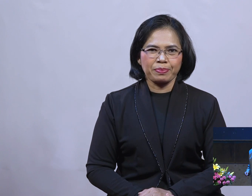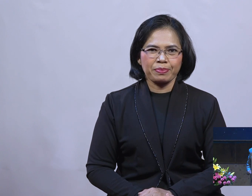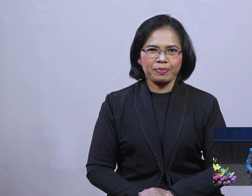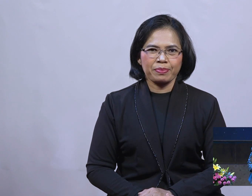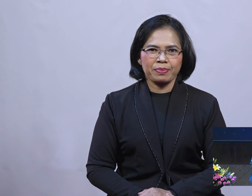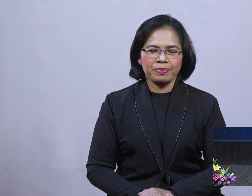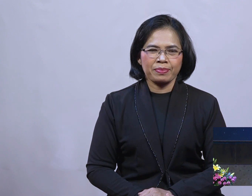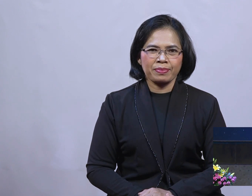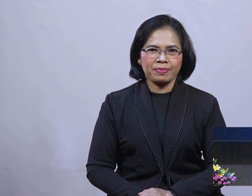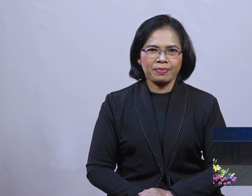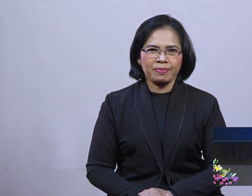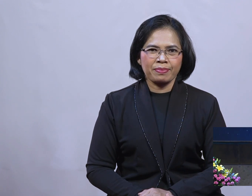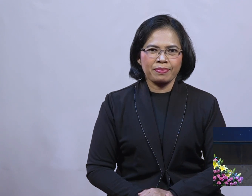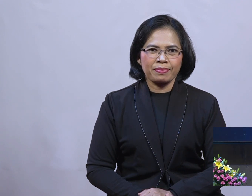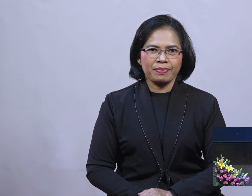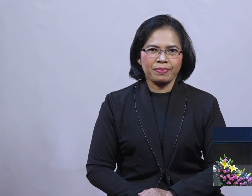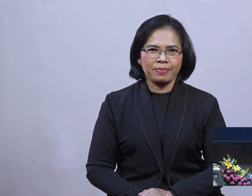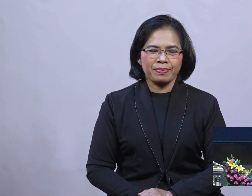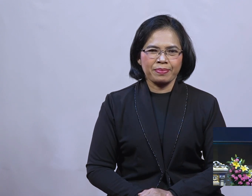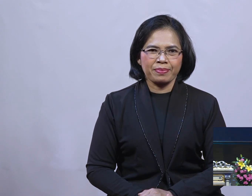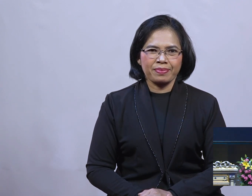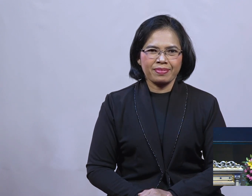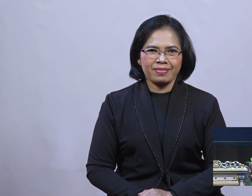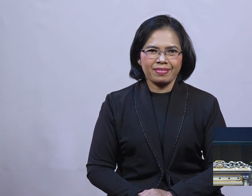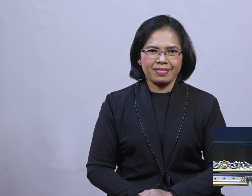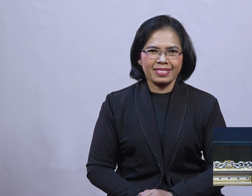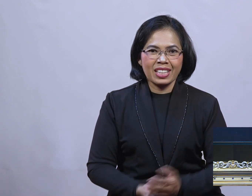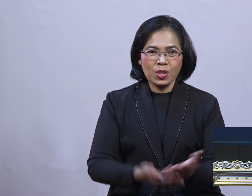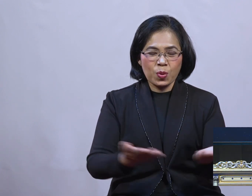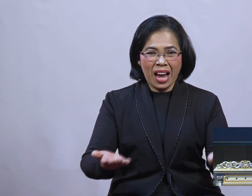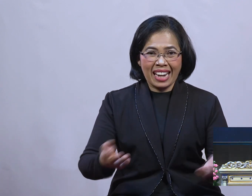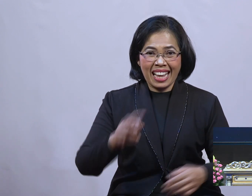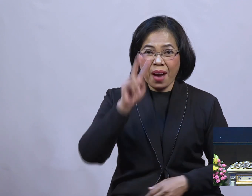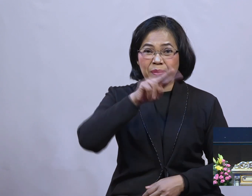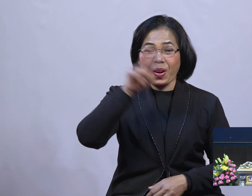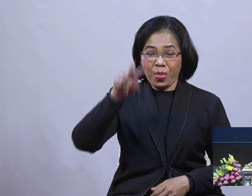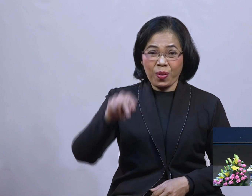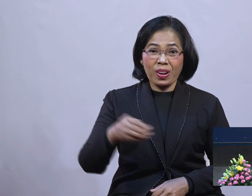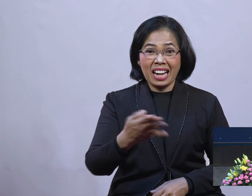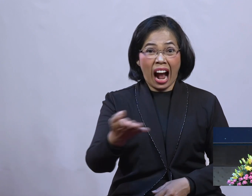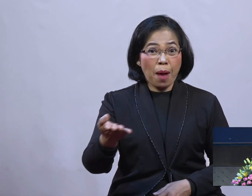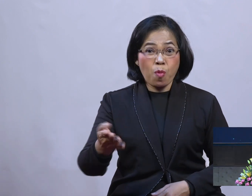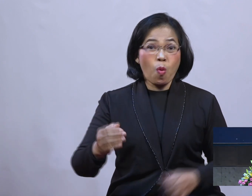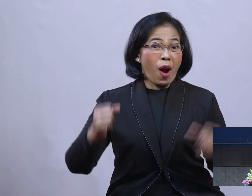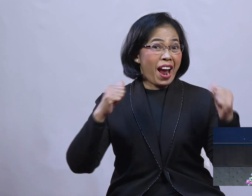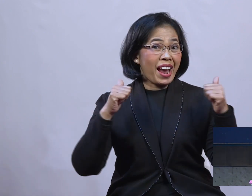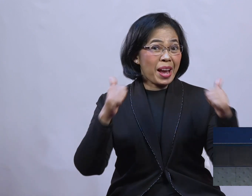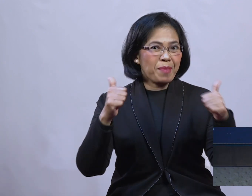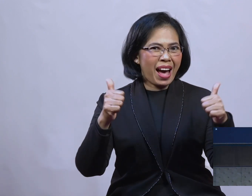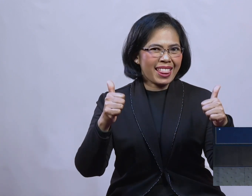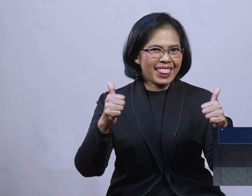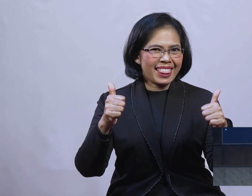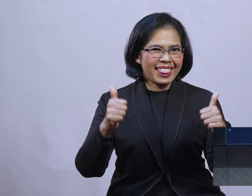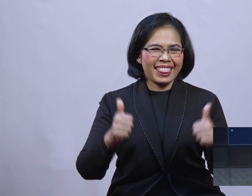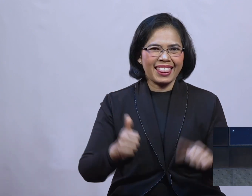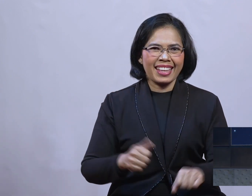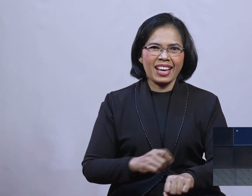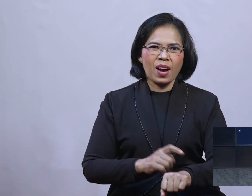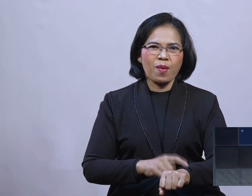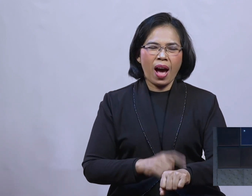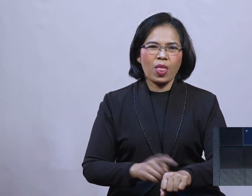nah hai hahaha Streaming Nonton program kamu hebat dari ah ah waktu